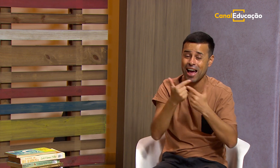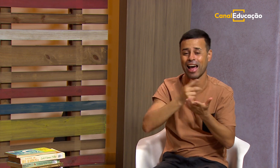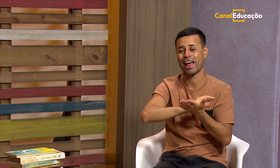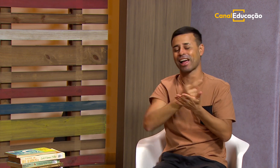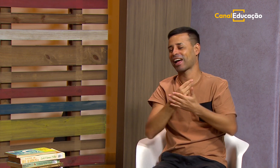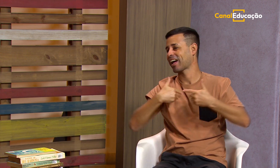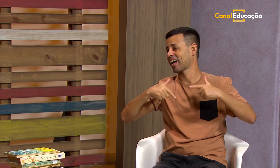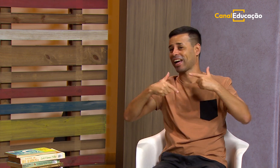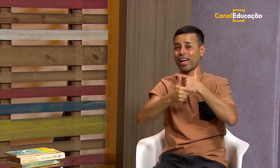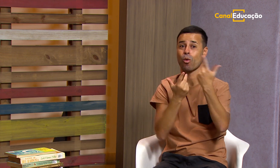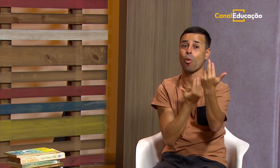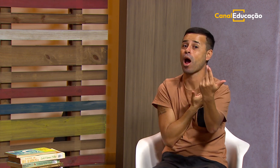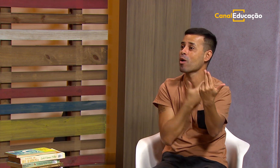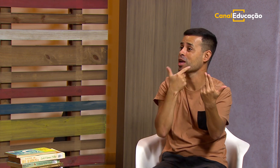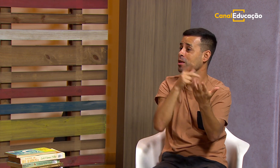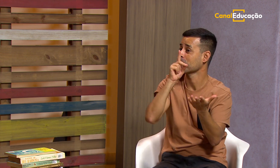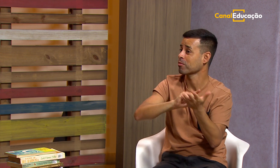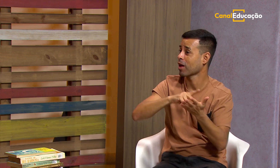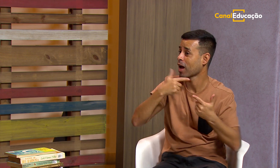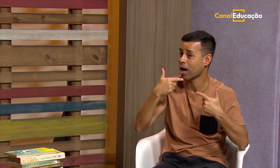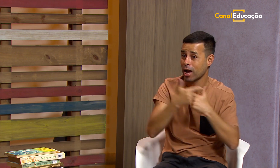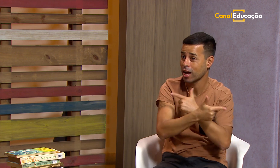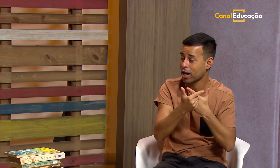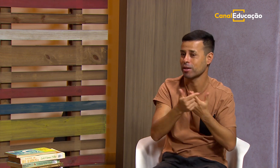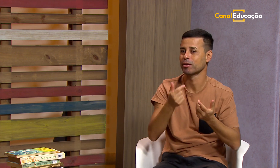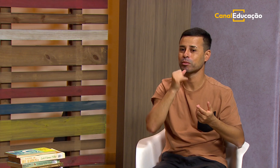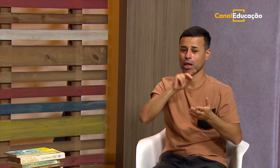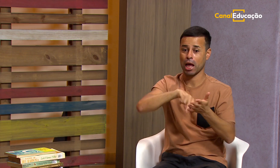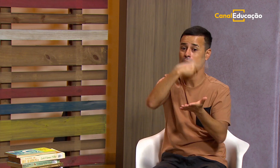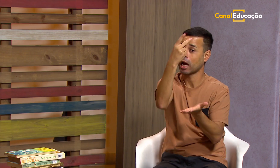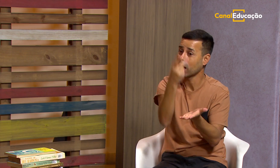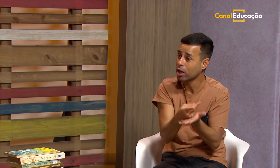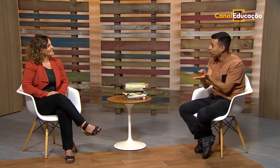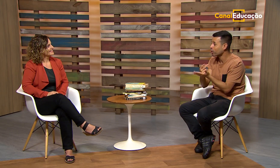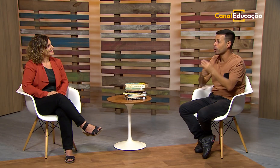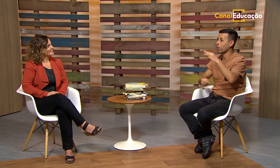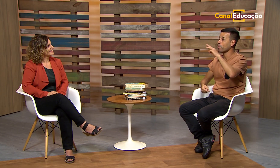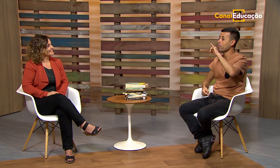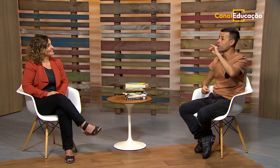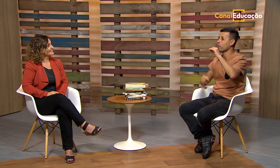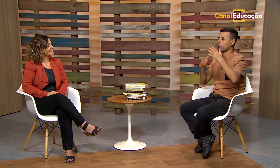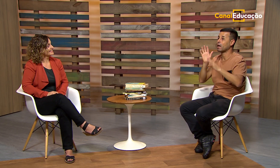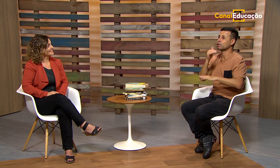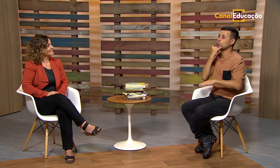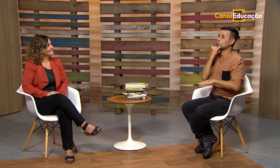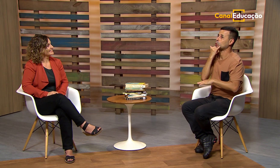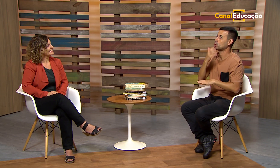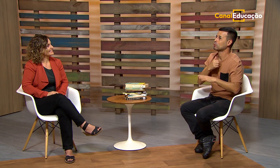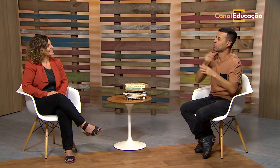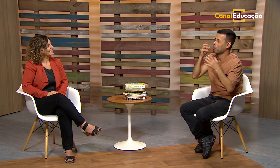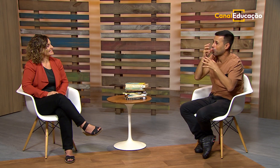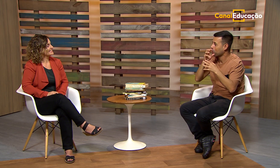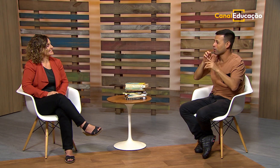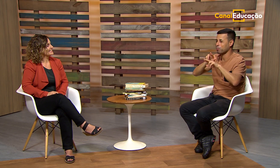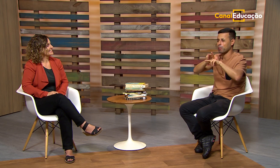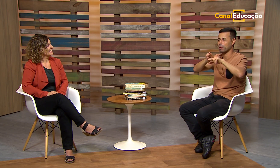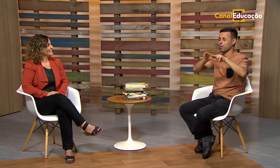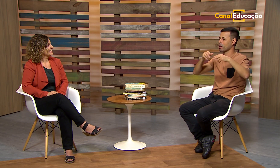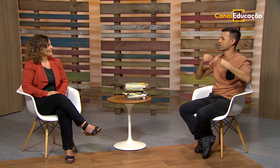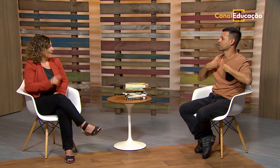de assuntos maçantes. É exatamente quando damos uma gargalhada que nos ajuda a extravasar. Teve até tombo